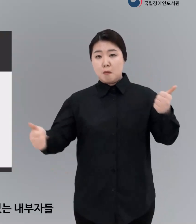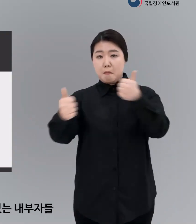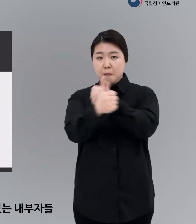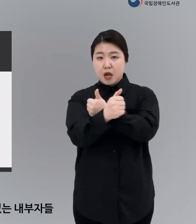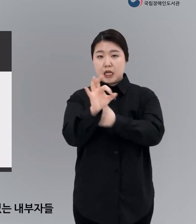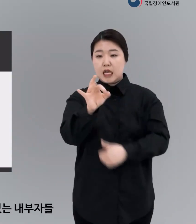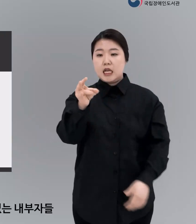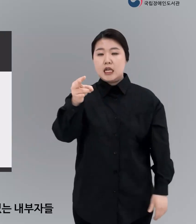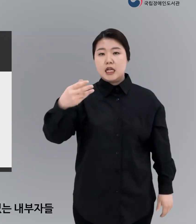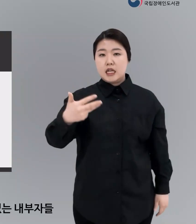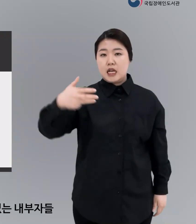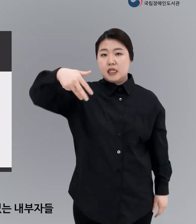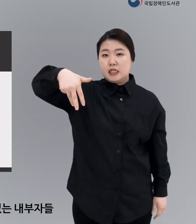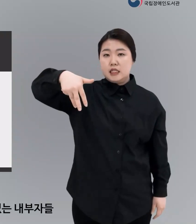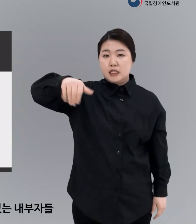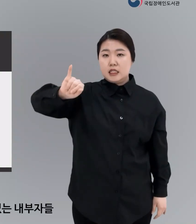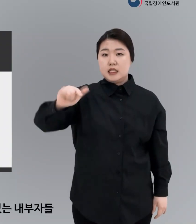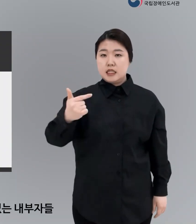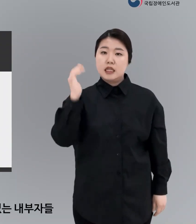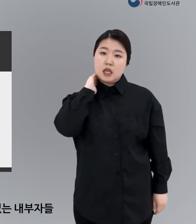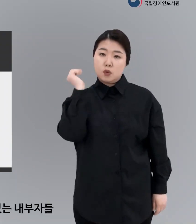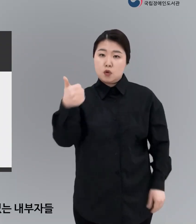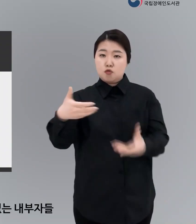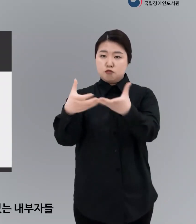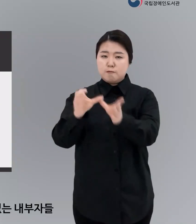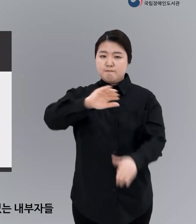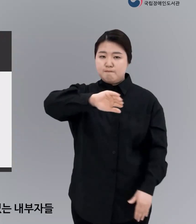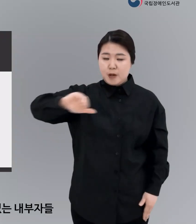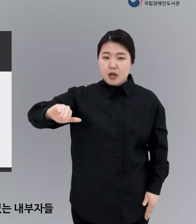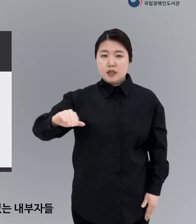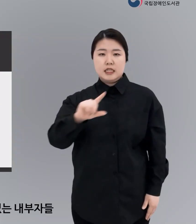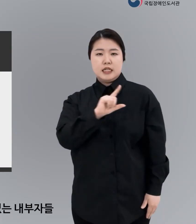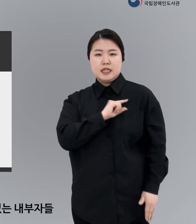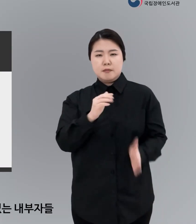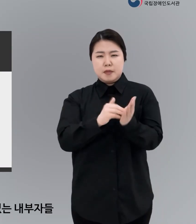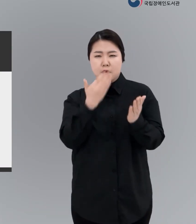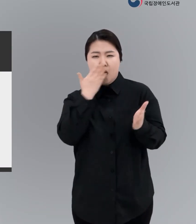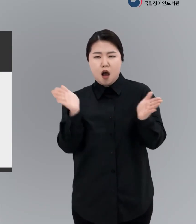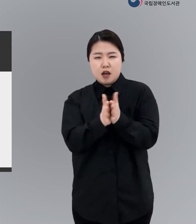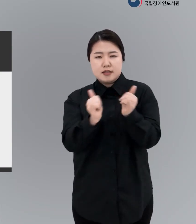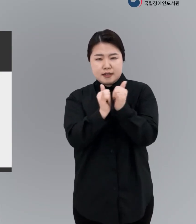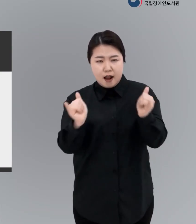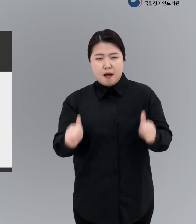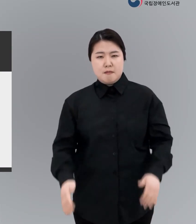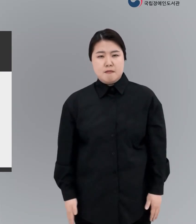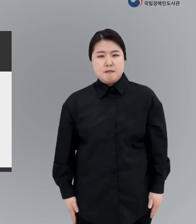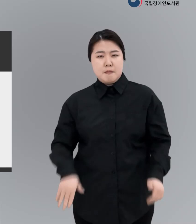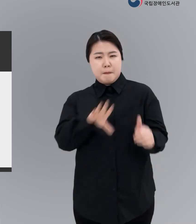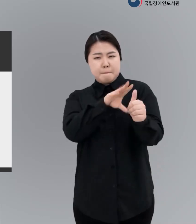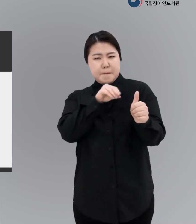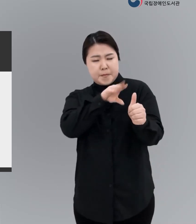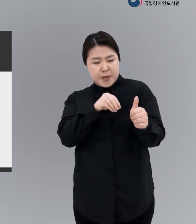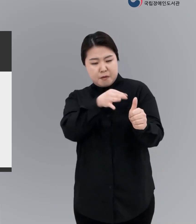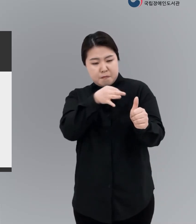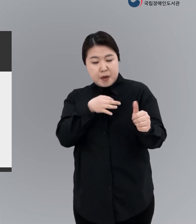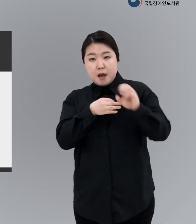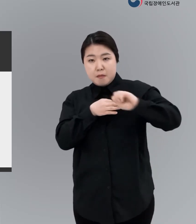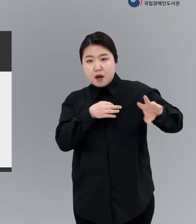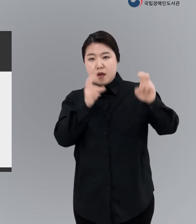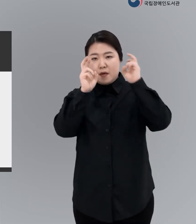권력에서 밀려난 옐친 패밀리부터 이름을 밝힐 수 없는 내부자들, 이용당하고 버려진